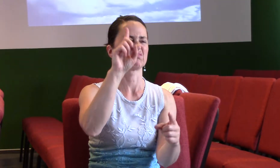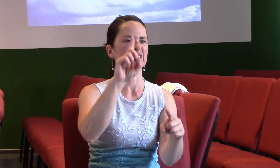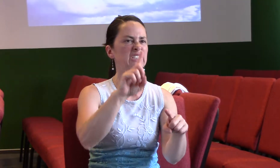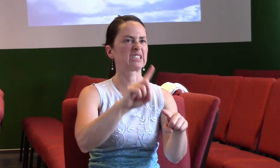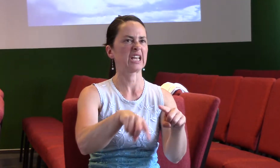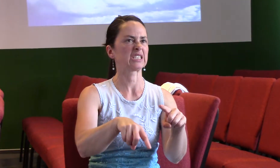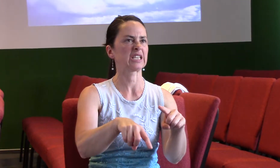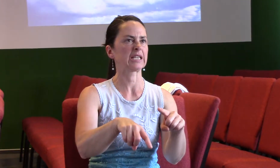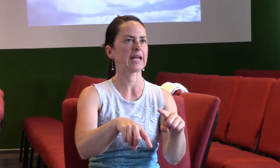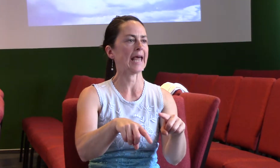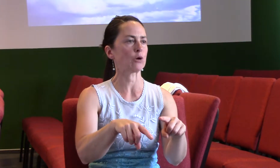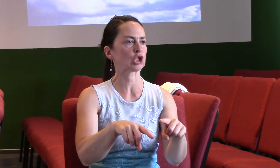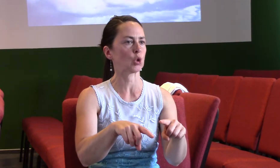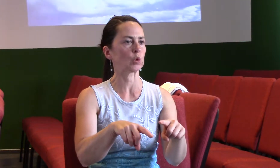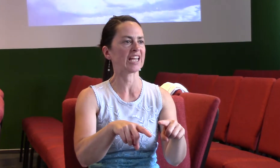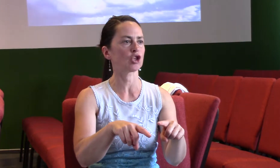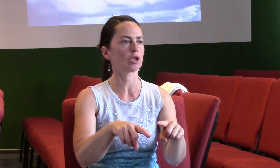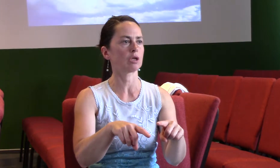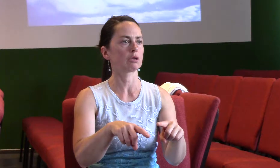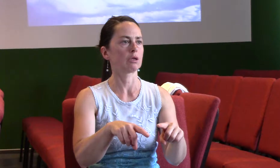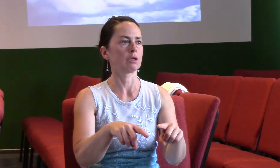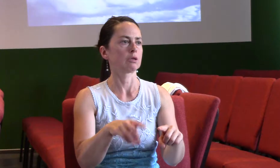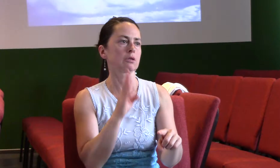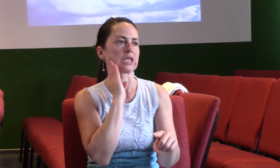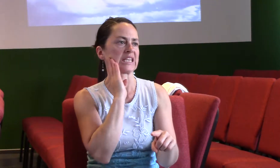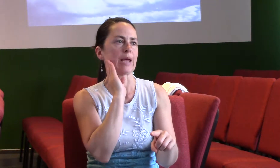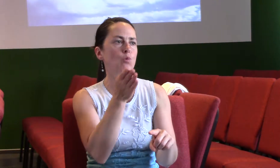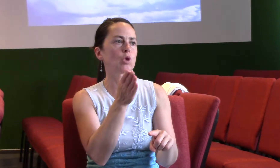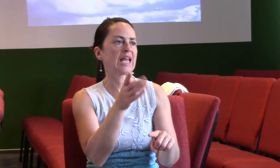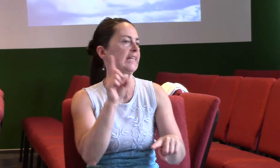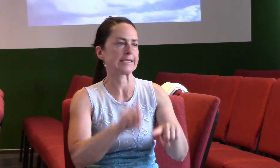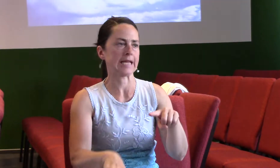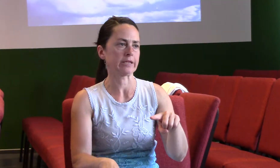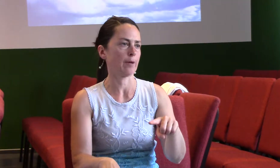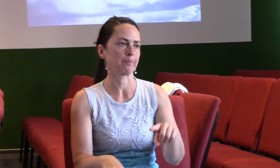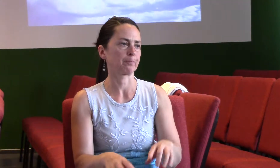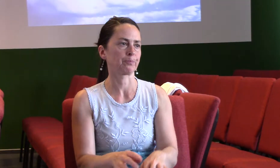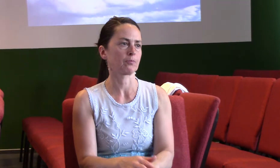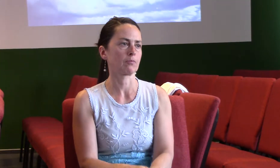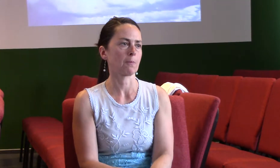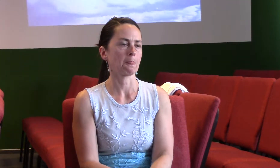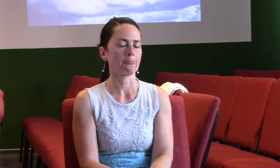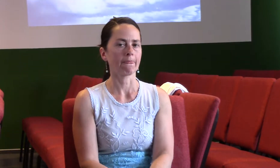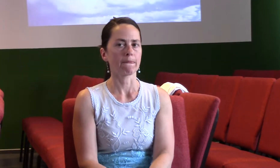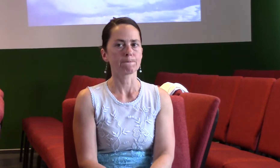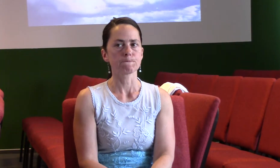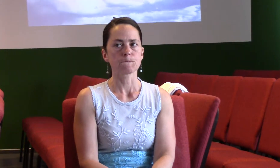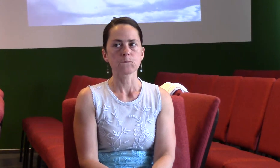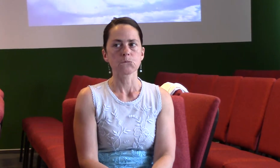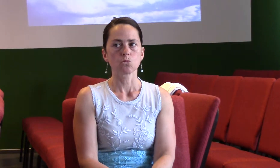zjevným v naší rodině, v životě, u našich dětí, takový.